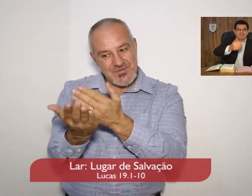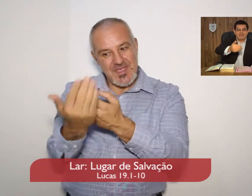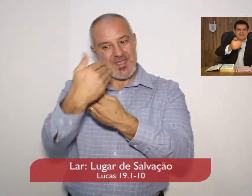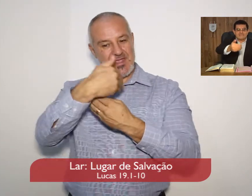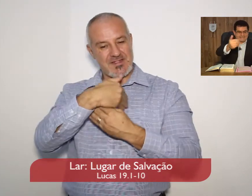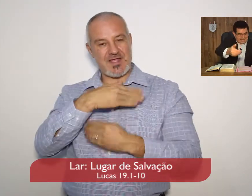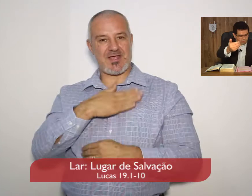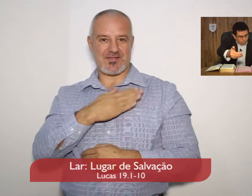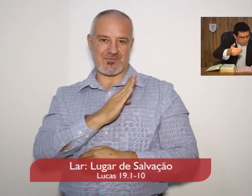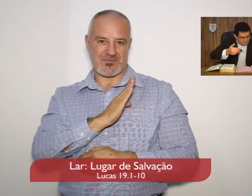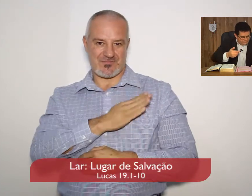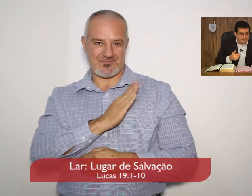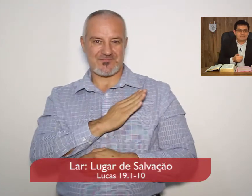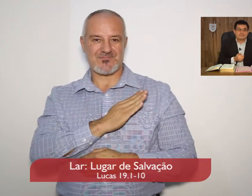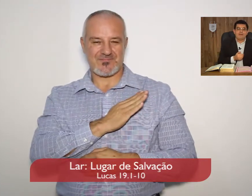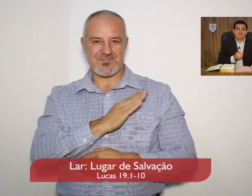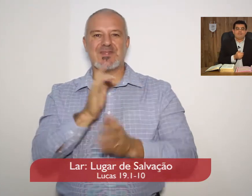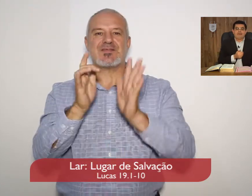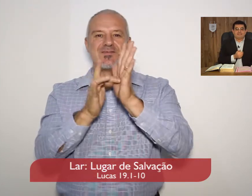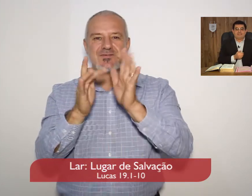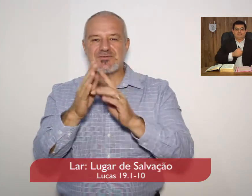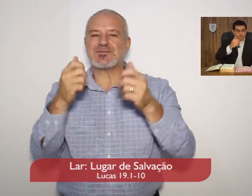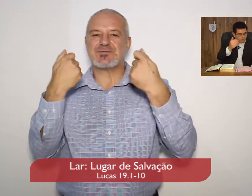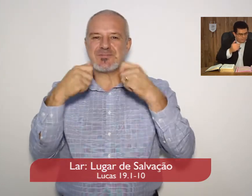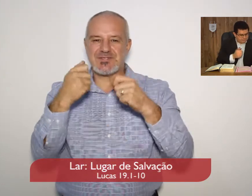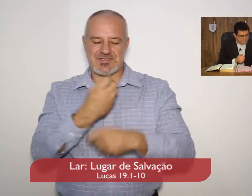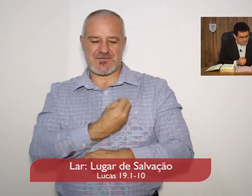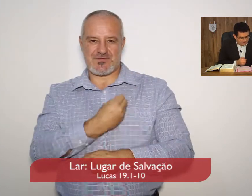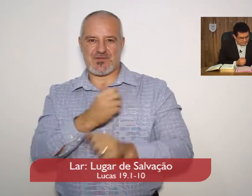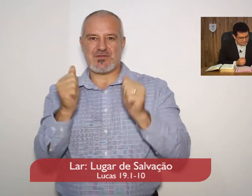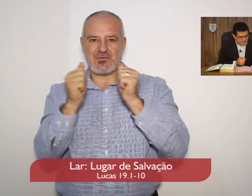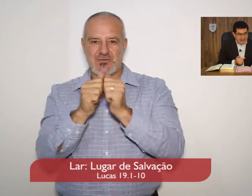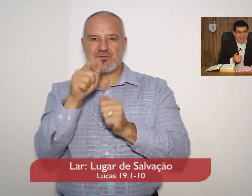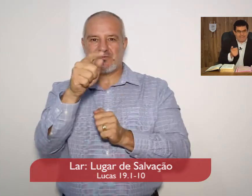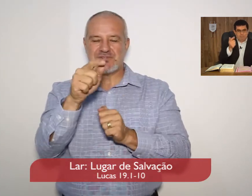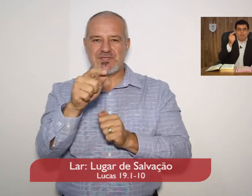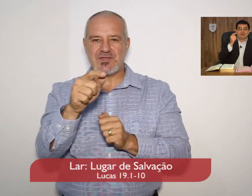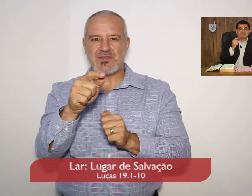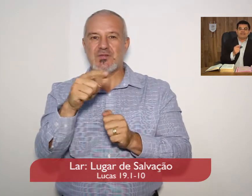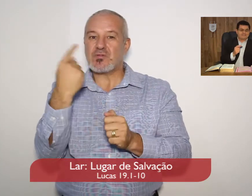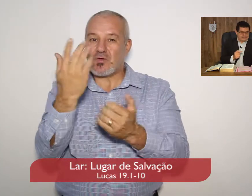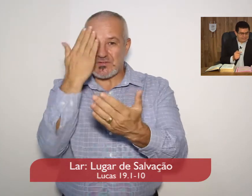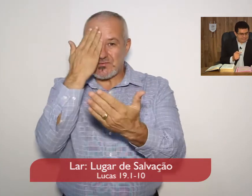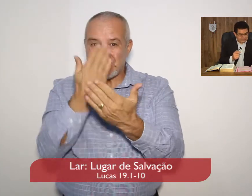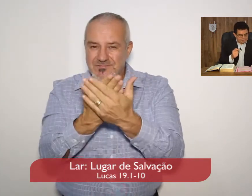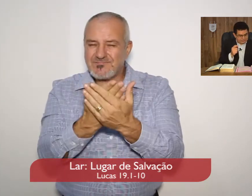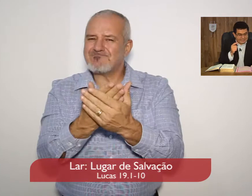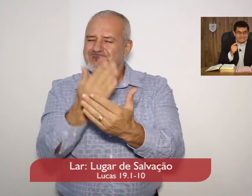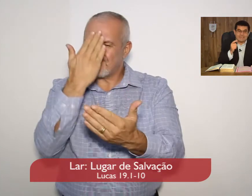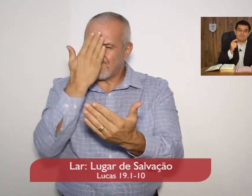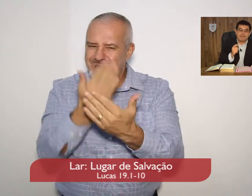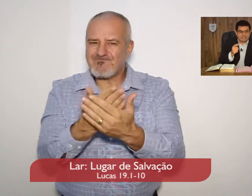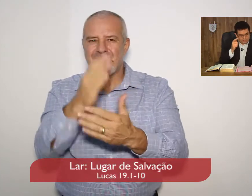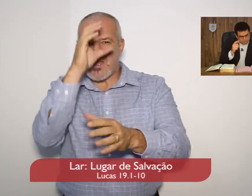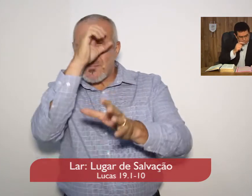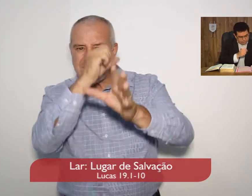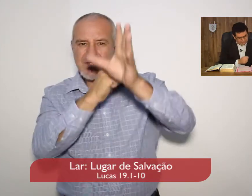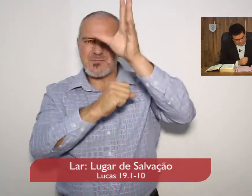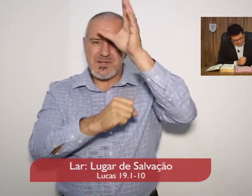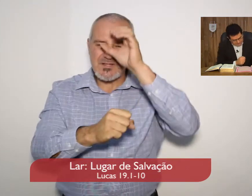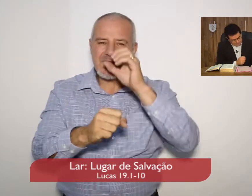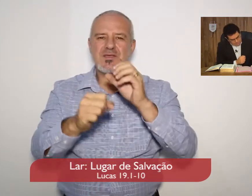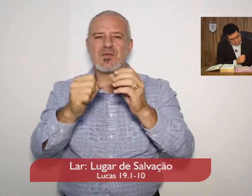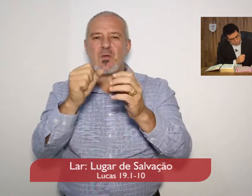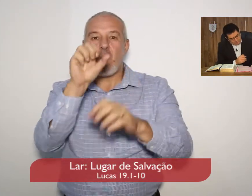hospedar, venha estar com vocês nestas 8 semanas. A importância de receber Jesus